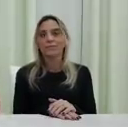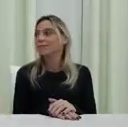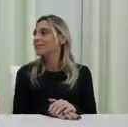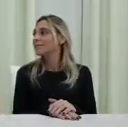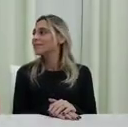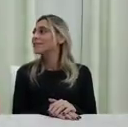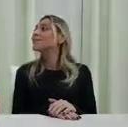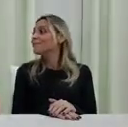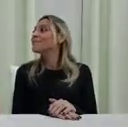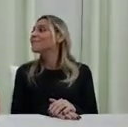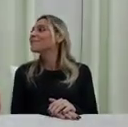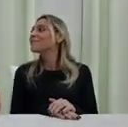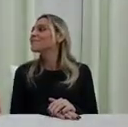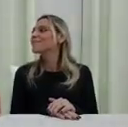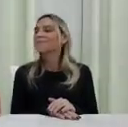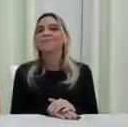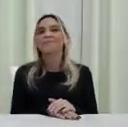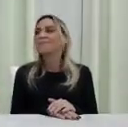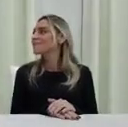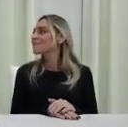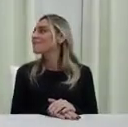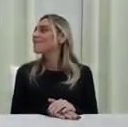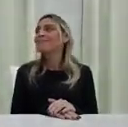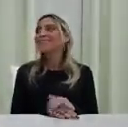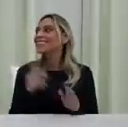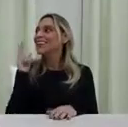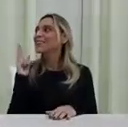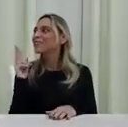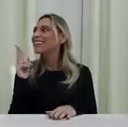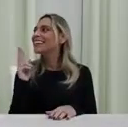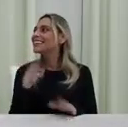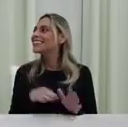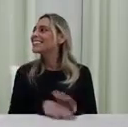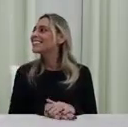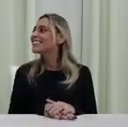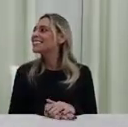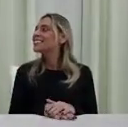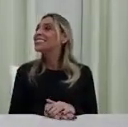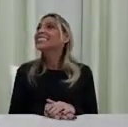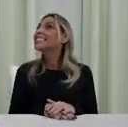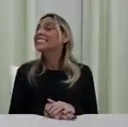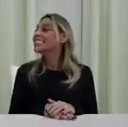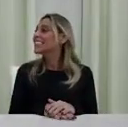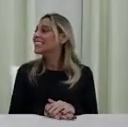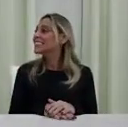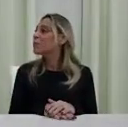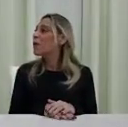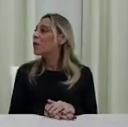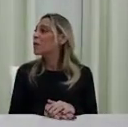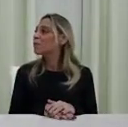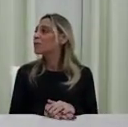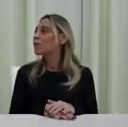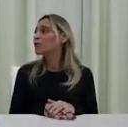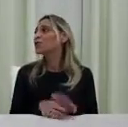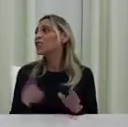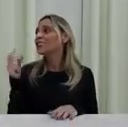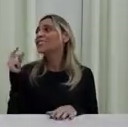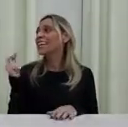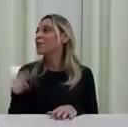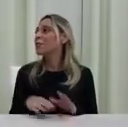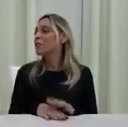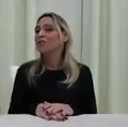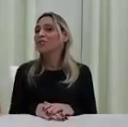Você é São Paulo mesmo? É a primeira vez comigo? Segunda. Onde é que foi? No Rio? Santana, lá em São Paulo. Quando o senhor